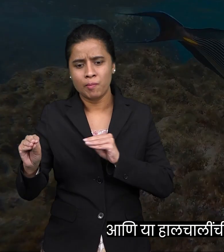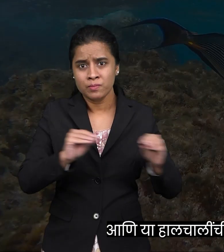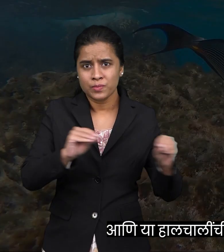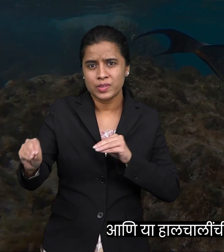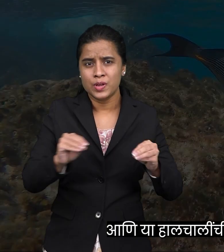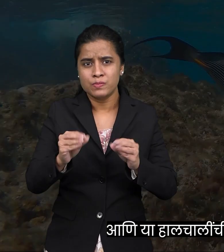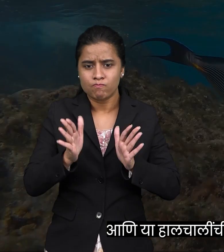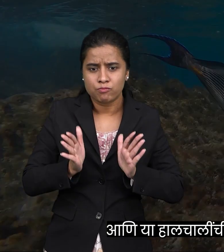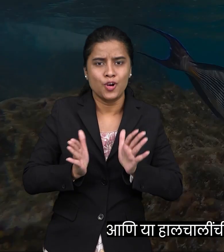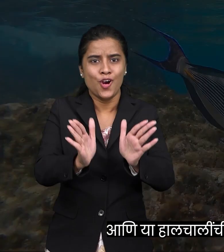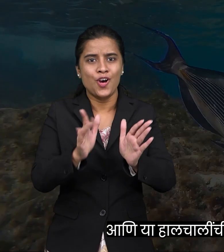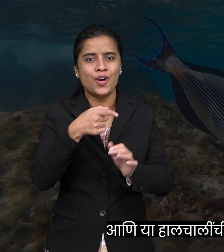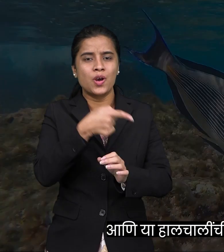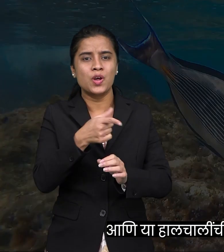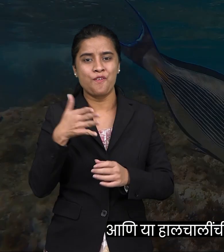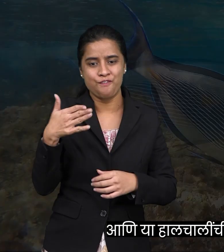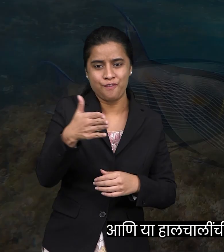करते.